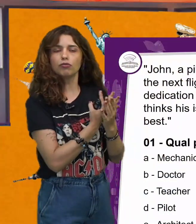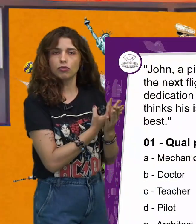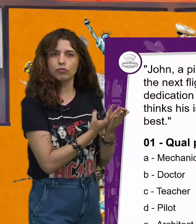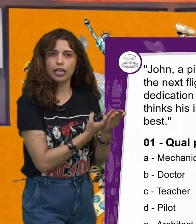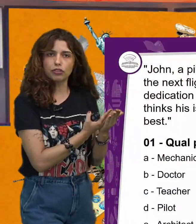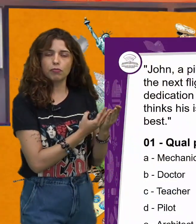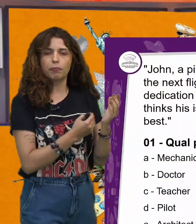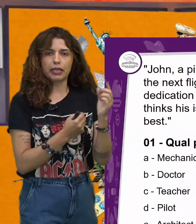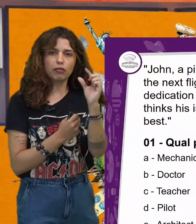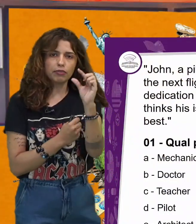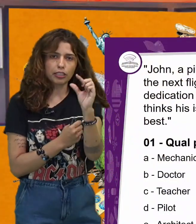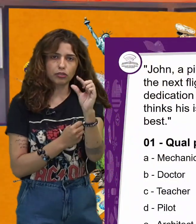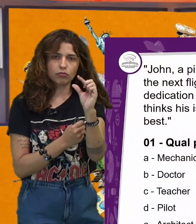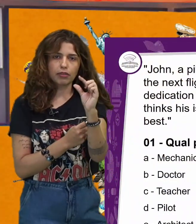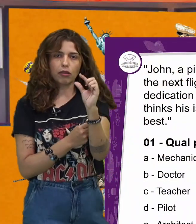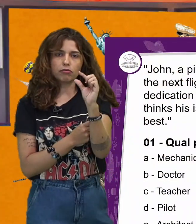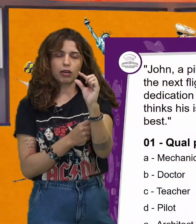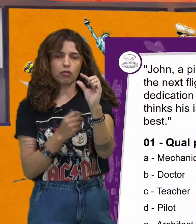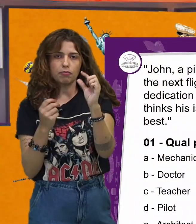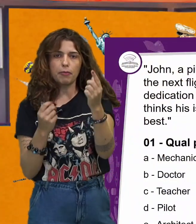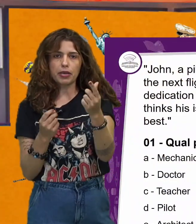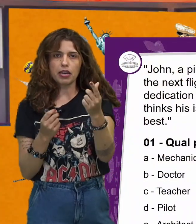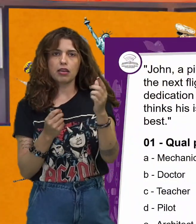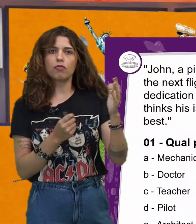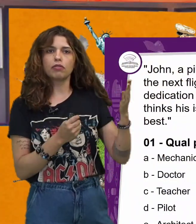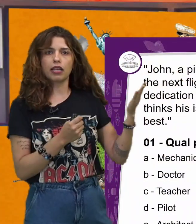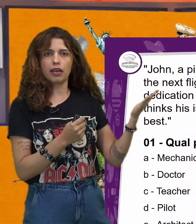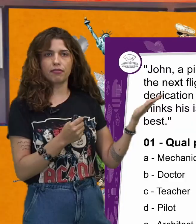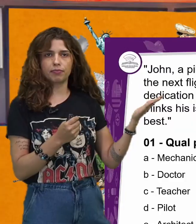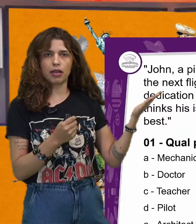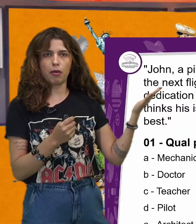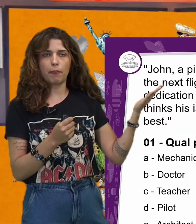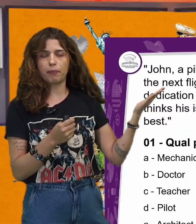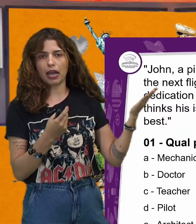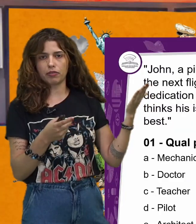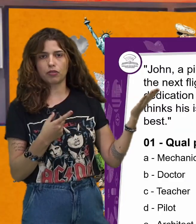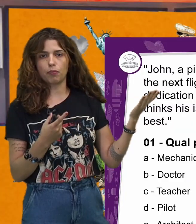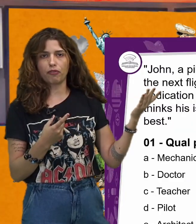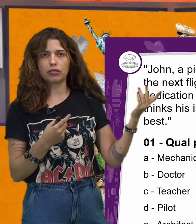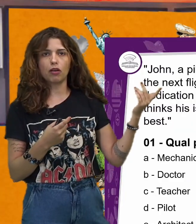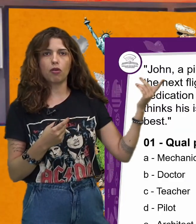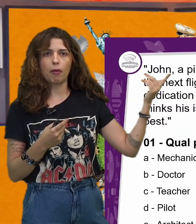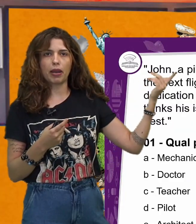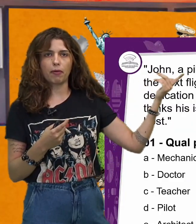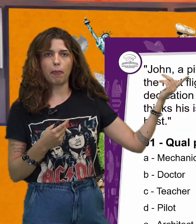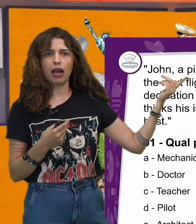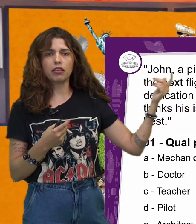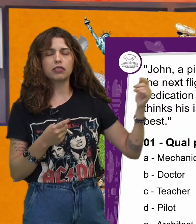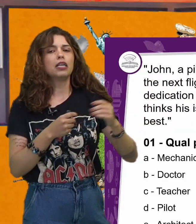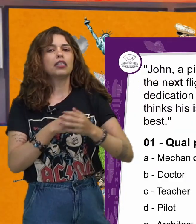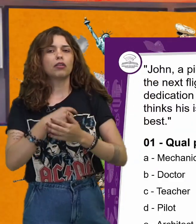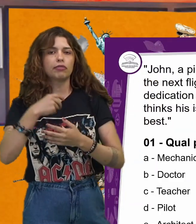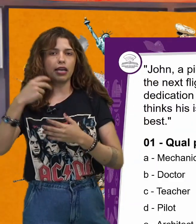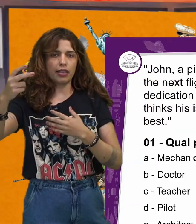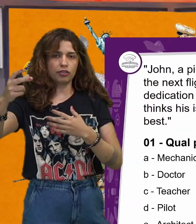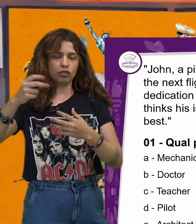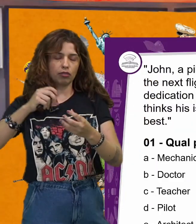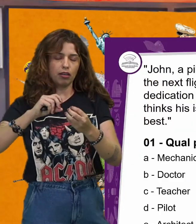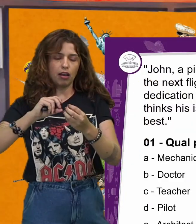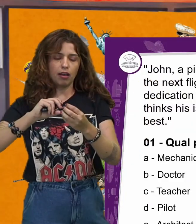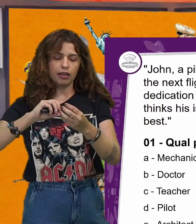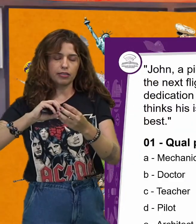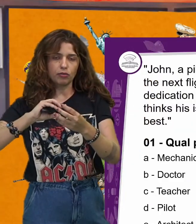aí um texto, um pequeno texto, né, um negócio bem pequenininho. Tem uma palavras com profissão, como a palavra pilot. Então tem